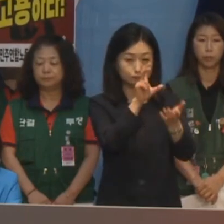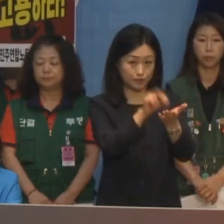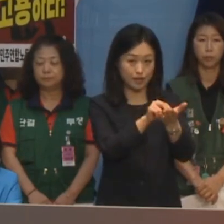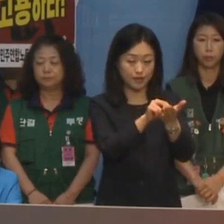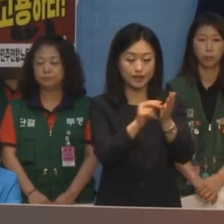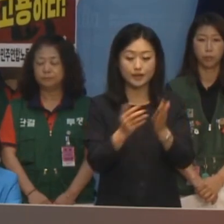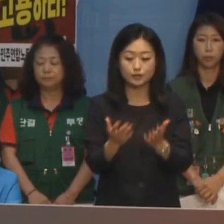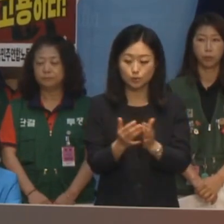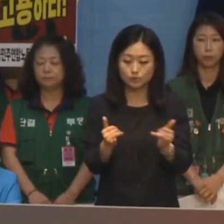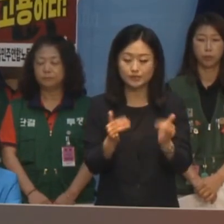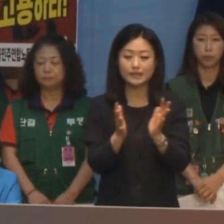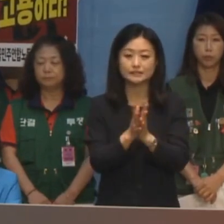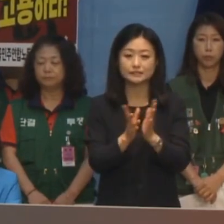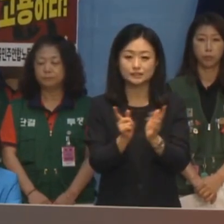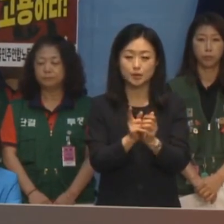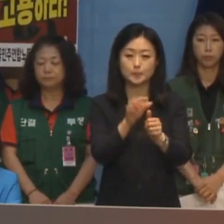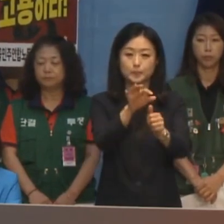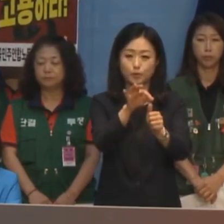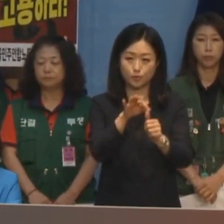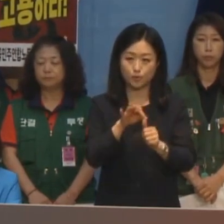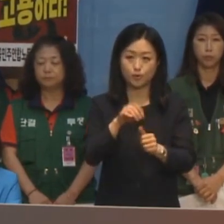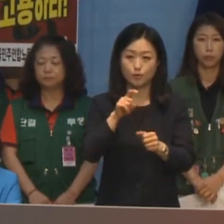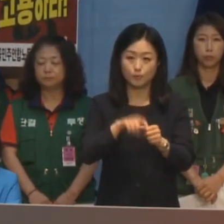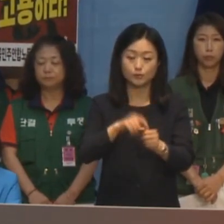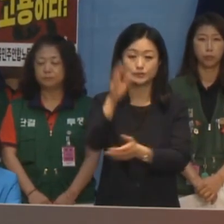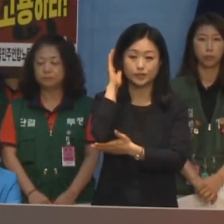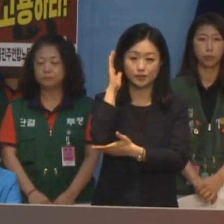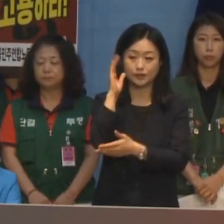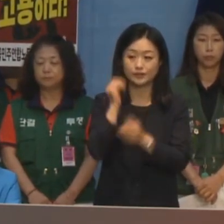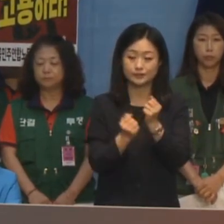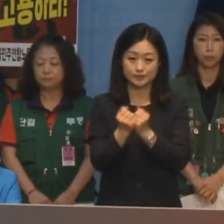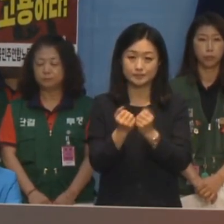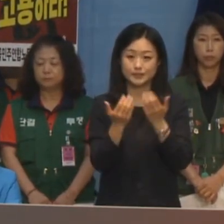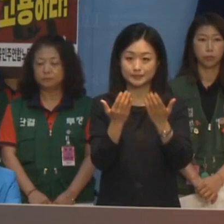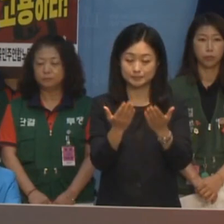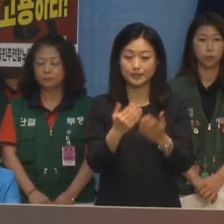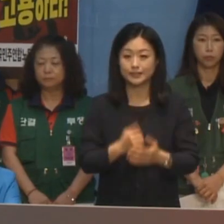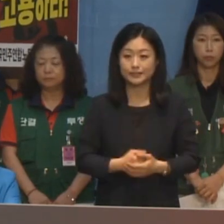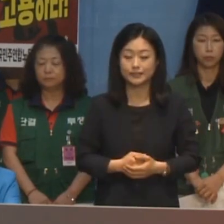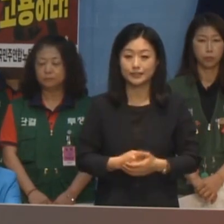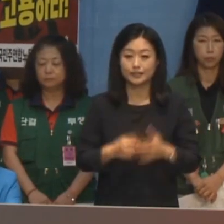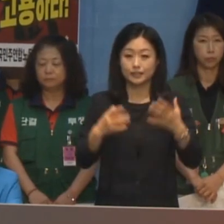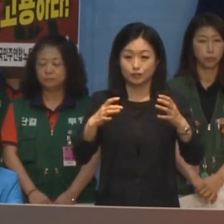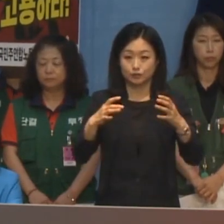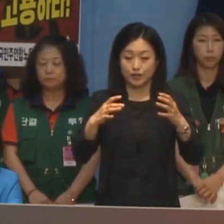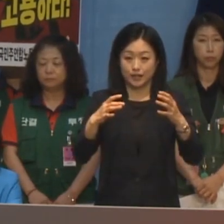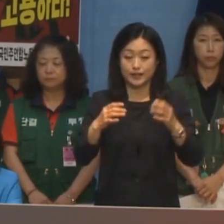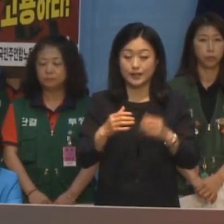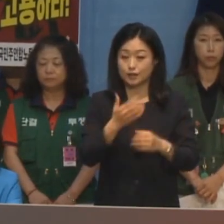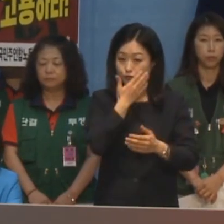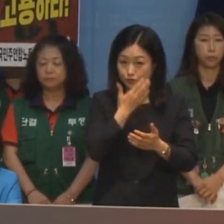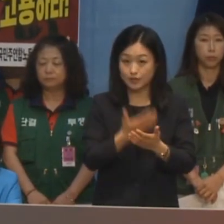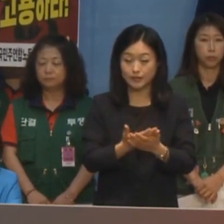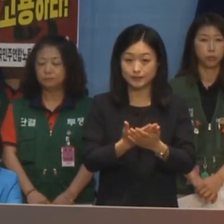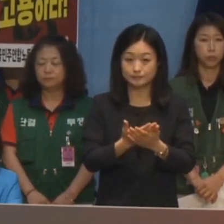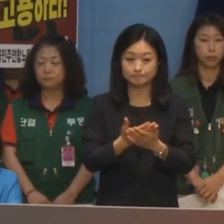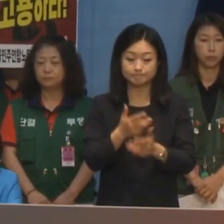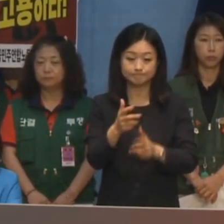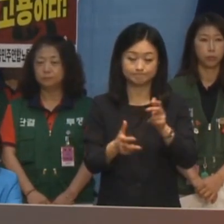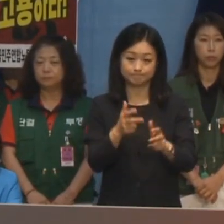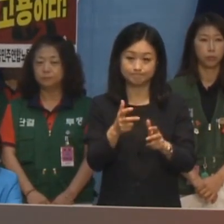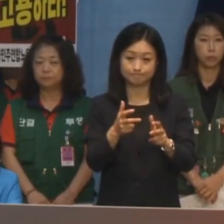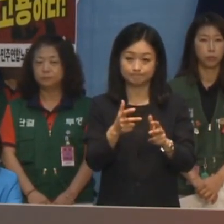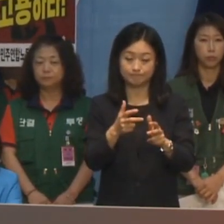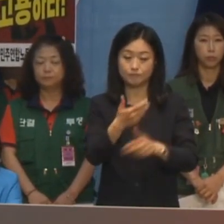직접 고용을 촉진하는 기자회견을 열게 됐습니다. 국가의 기관 시설물인 고속도로를